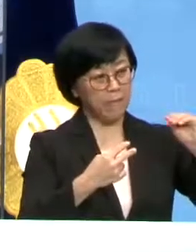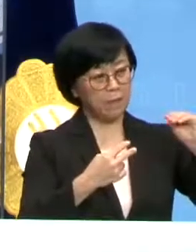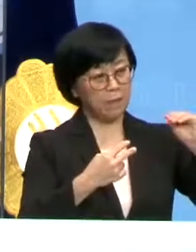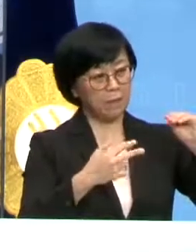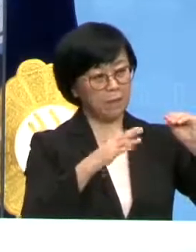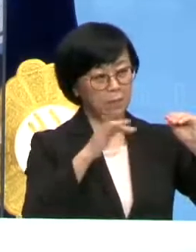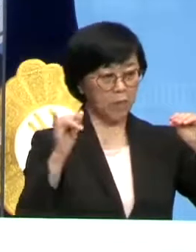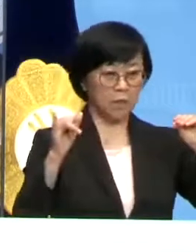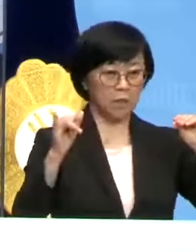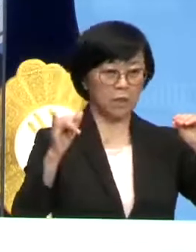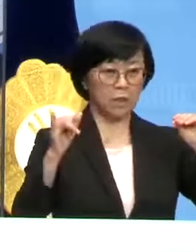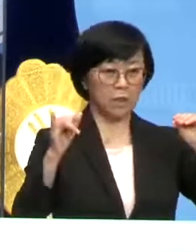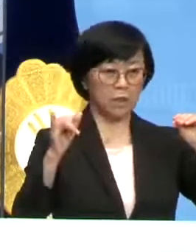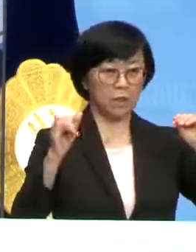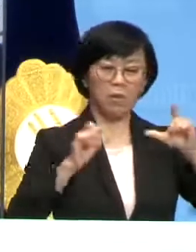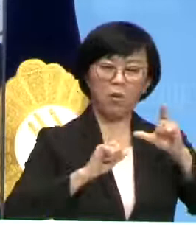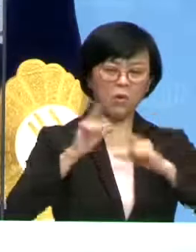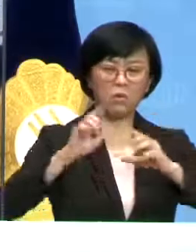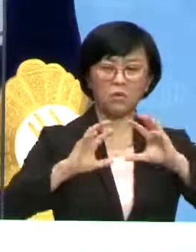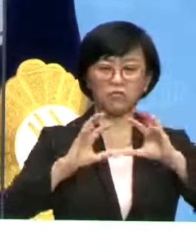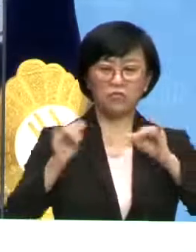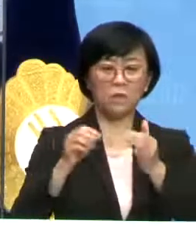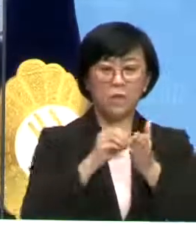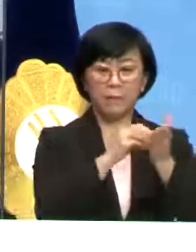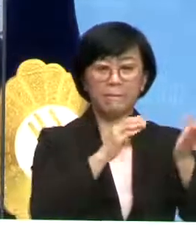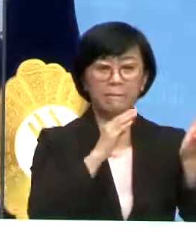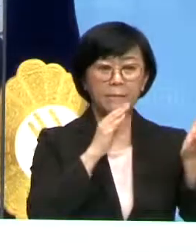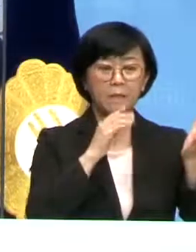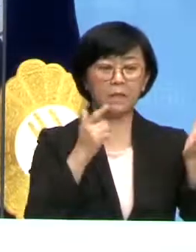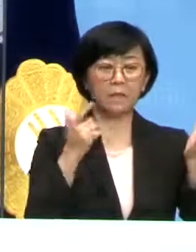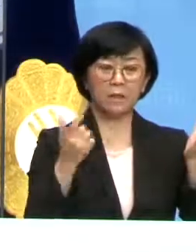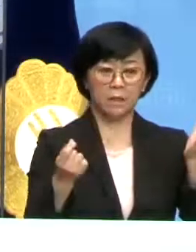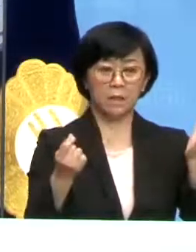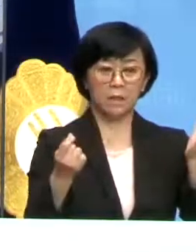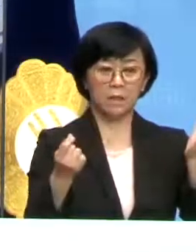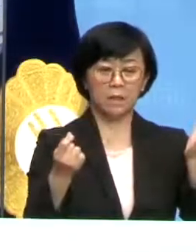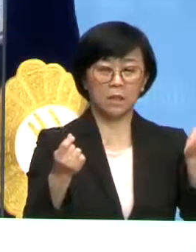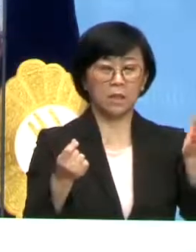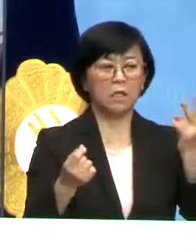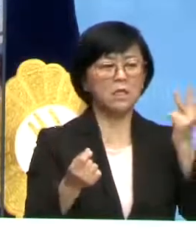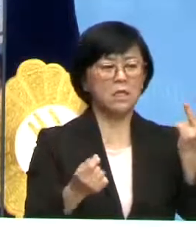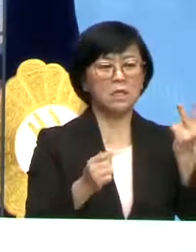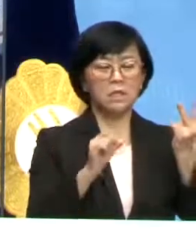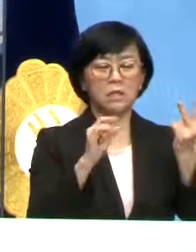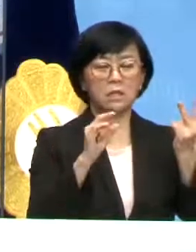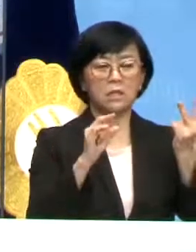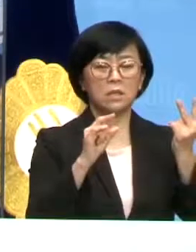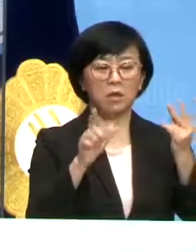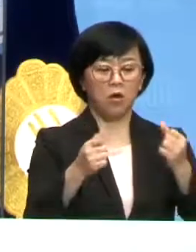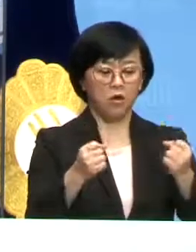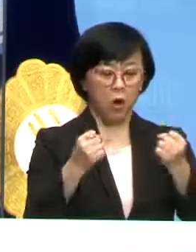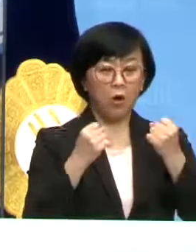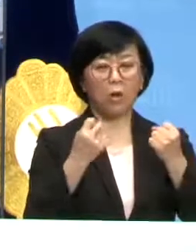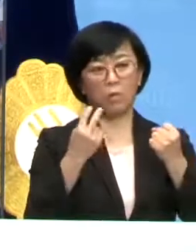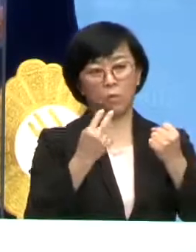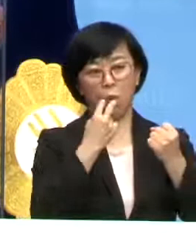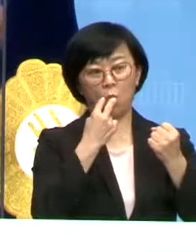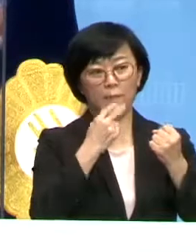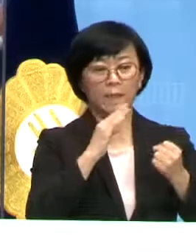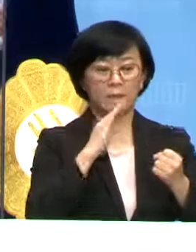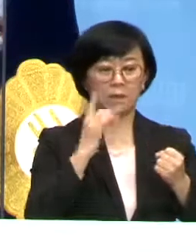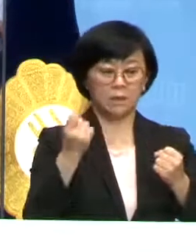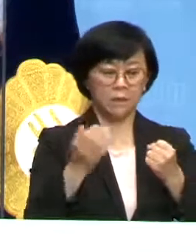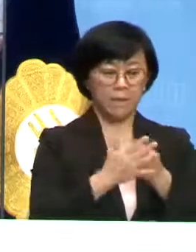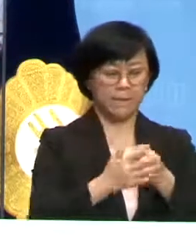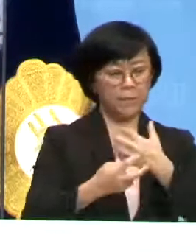명이 거의 전 국민이 가입하고 있는 그 제 2의 의 건강 보험 입니다